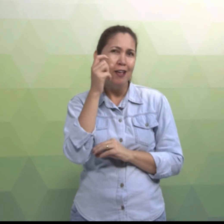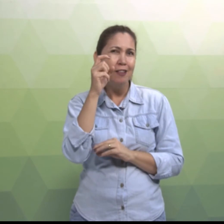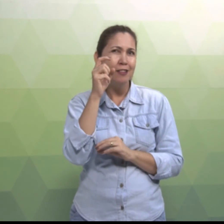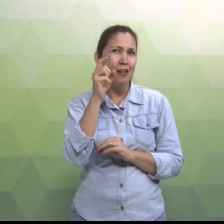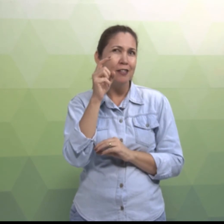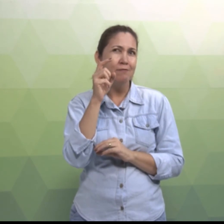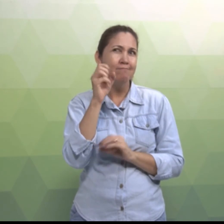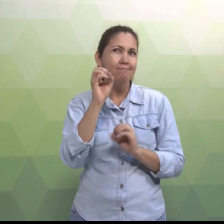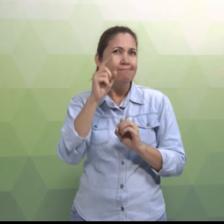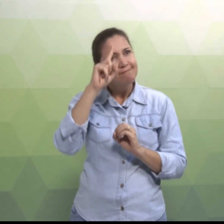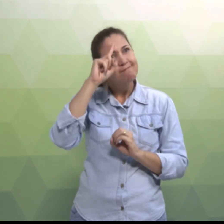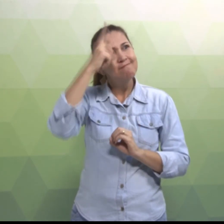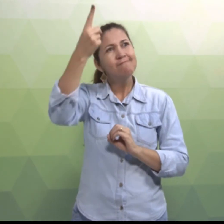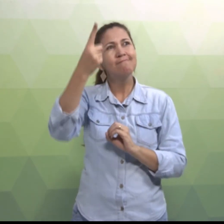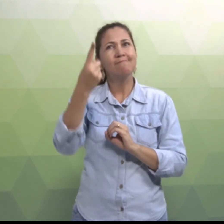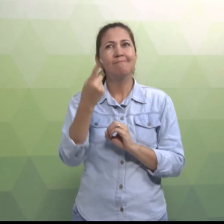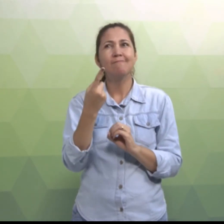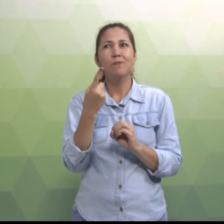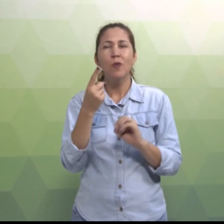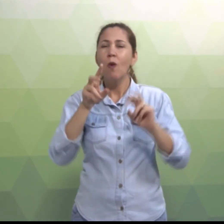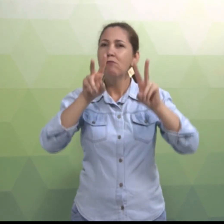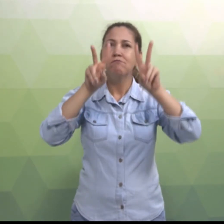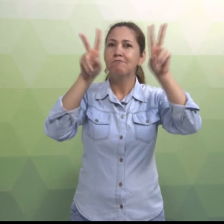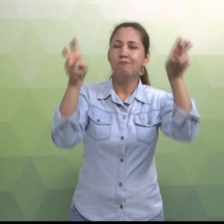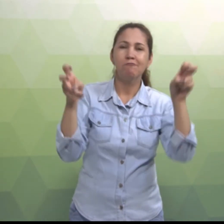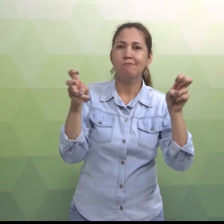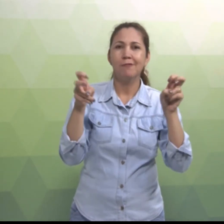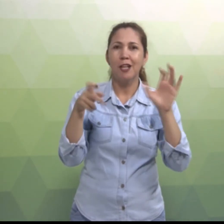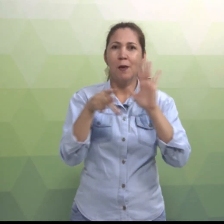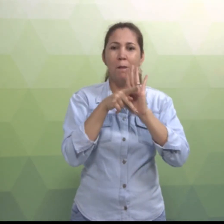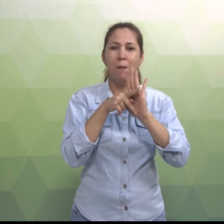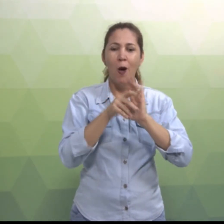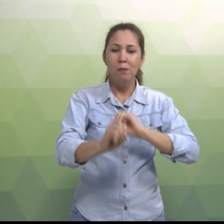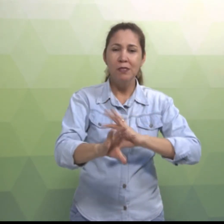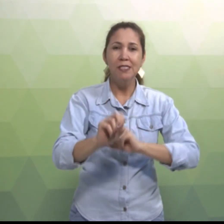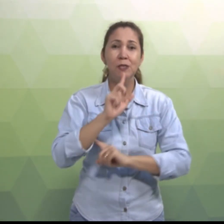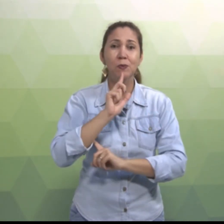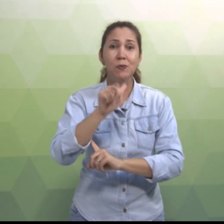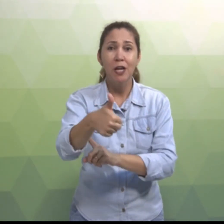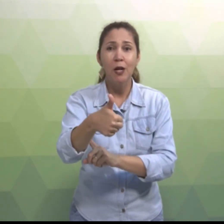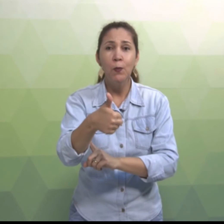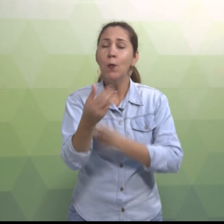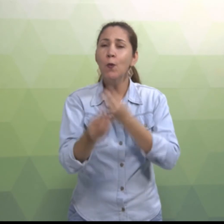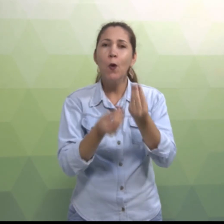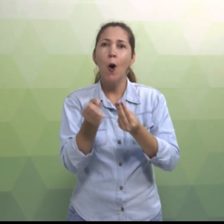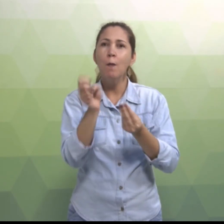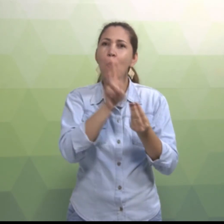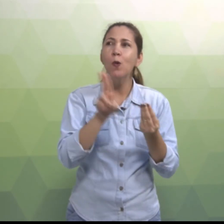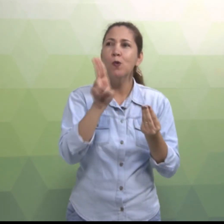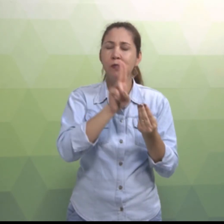Tentem criar, pensem em um tema para o ensino da L1. Um tema que vocês vão